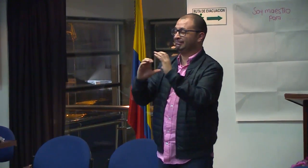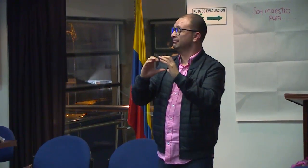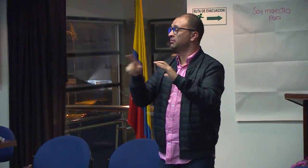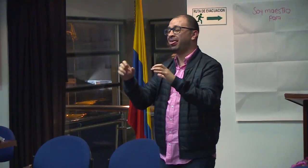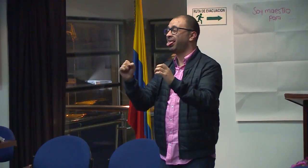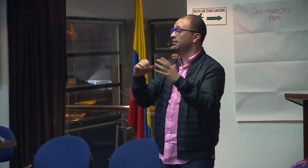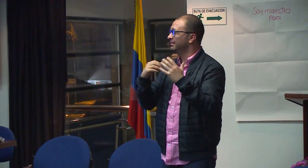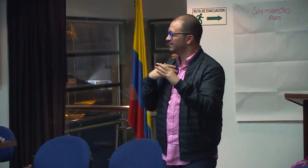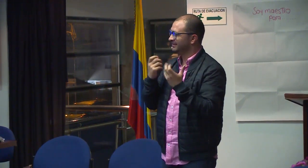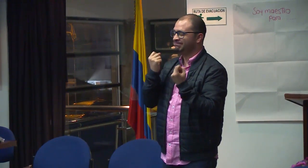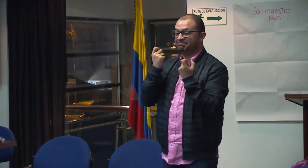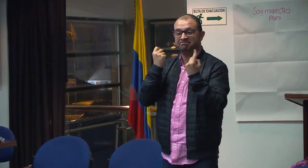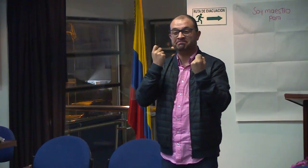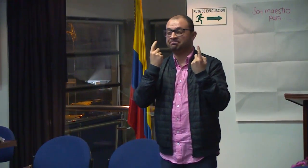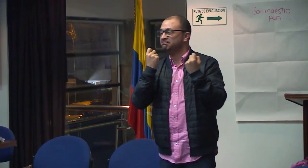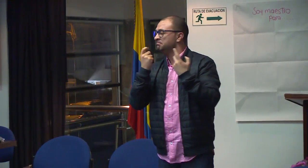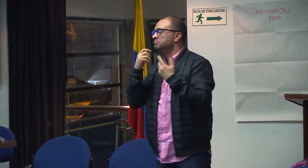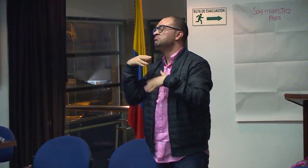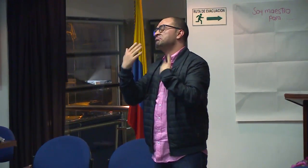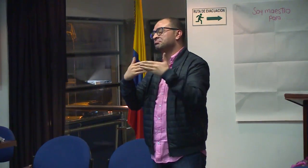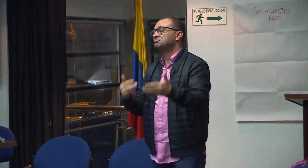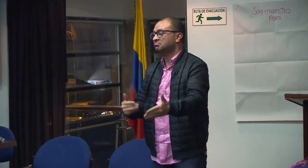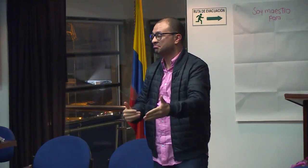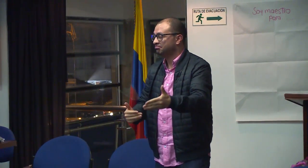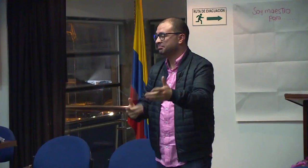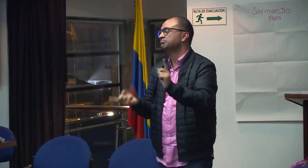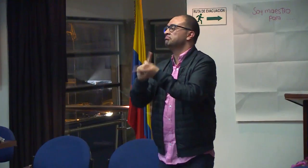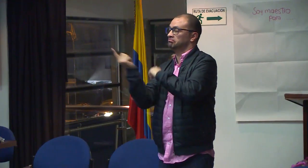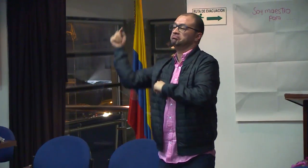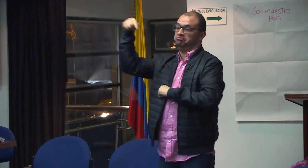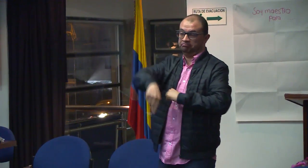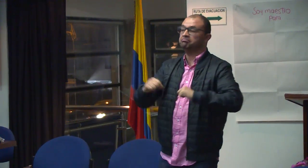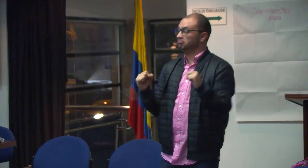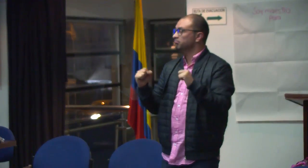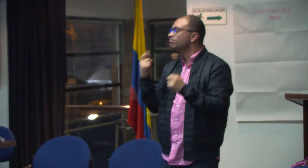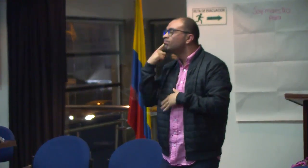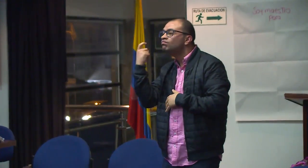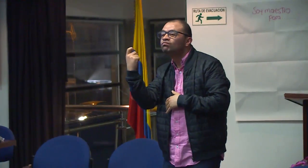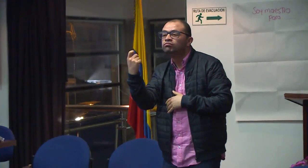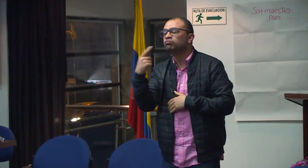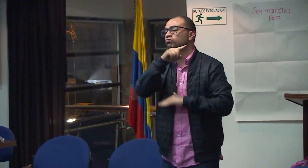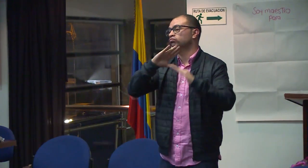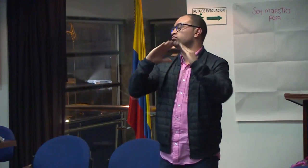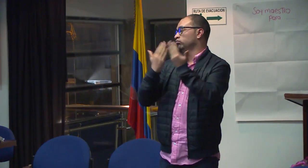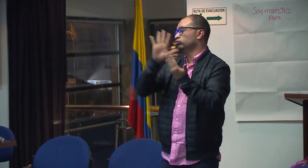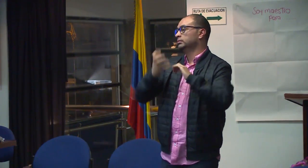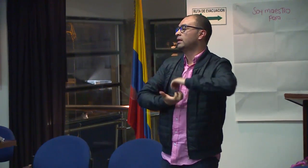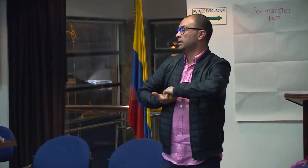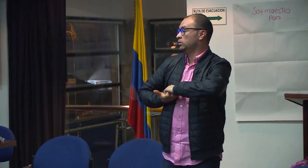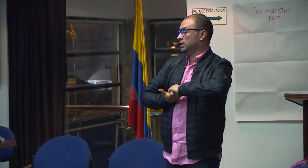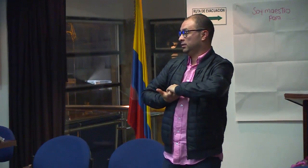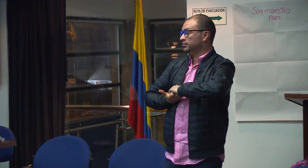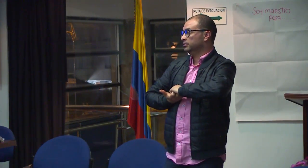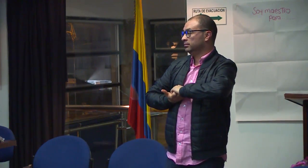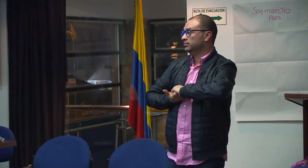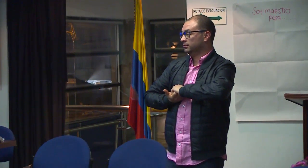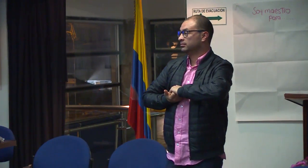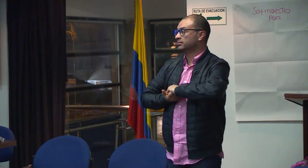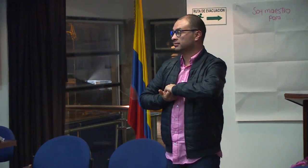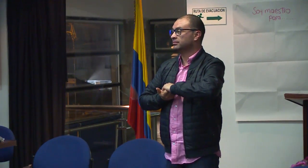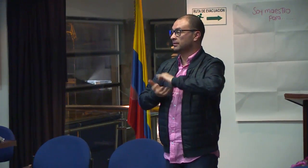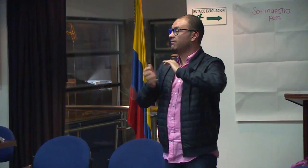yo. Yo no reconocía esa diferencia comunicativa y no lo entendía. Pasado el tiempo, nos vinimos